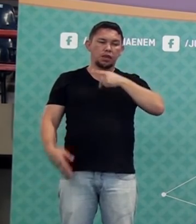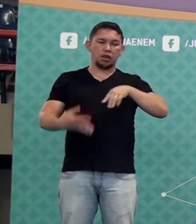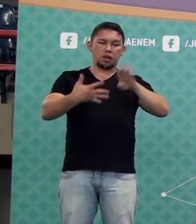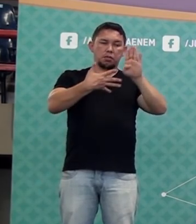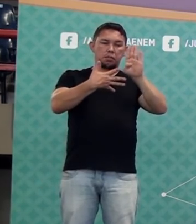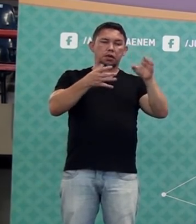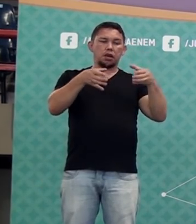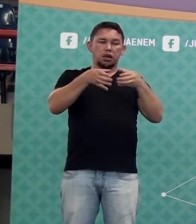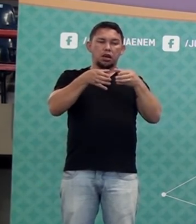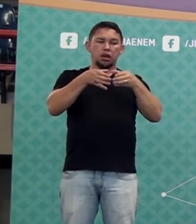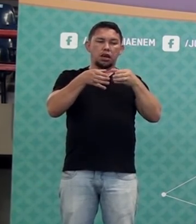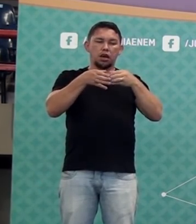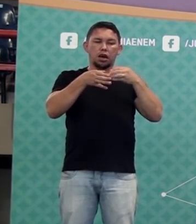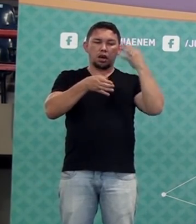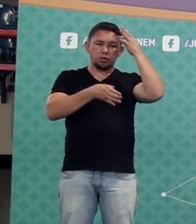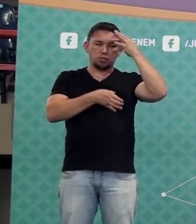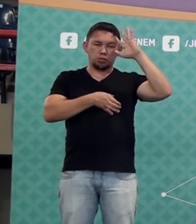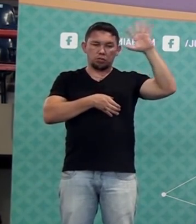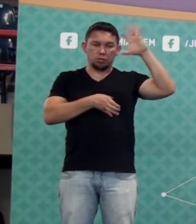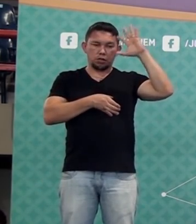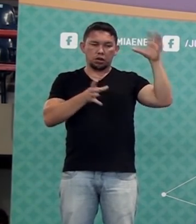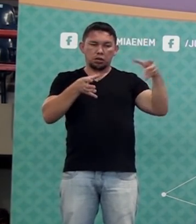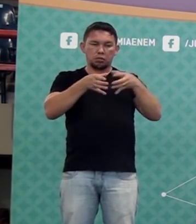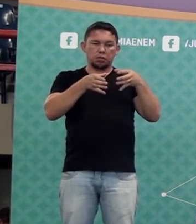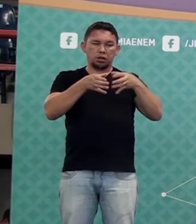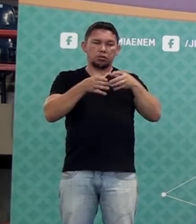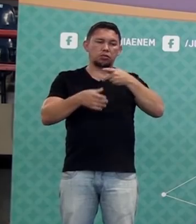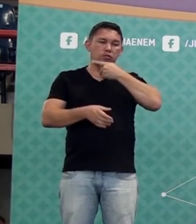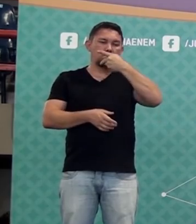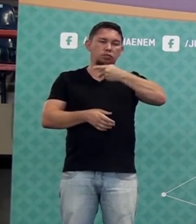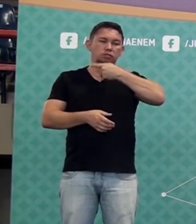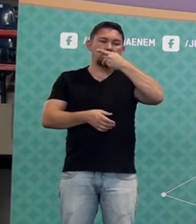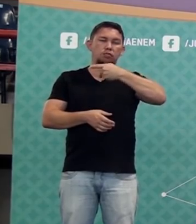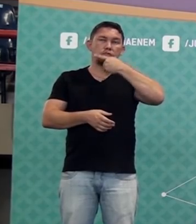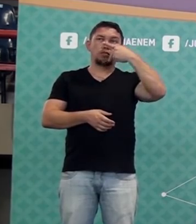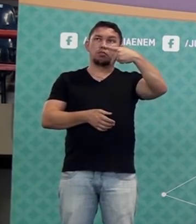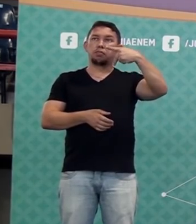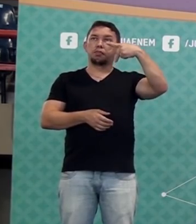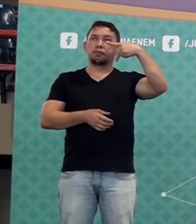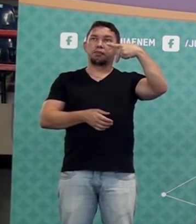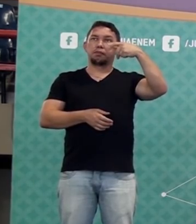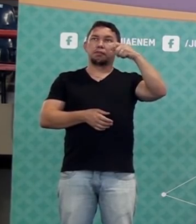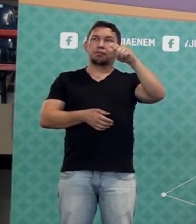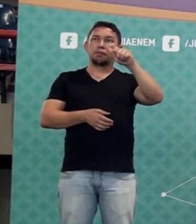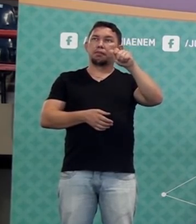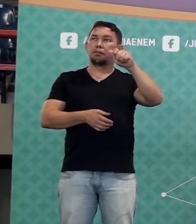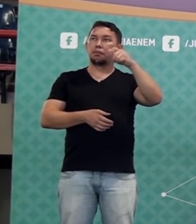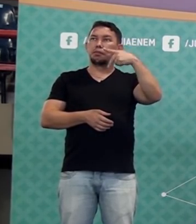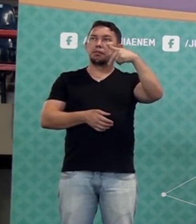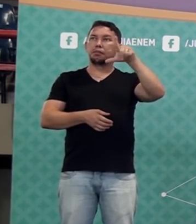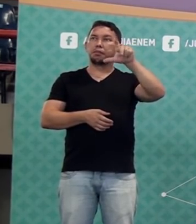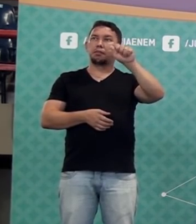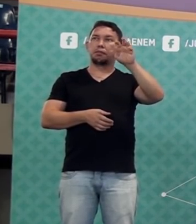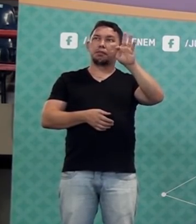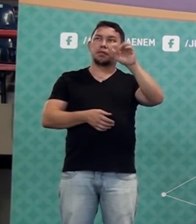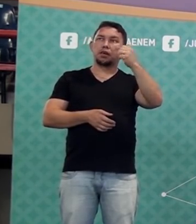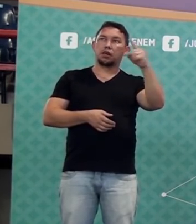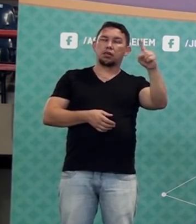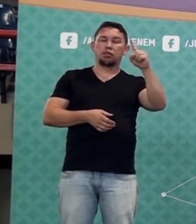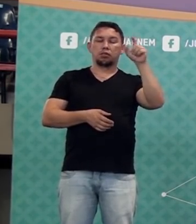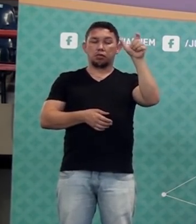aplica perfeitamente ao pensamento do Platão. Não era o Platão que dizia que todos os seres, no